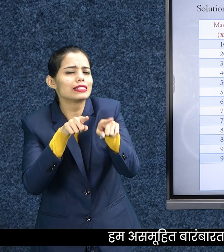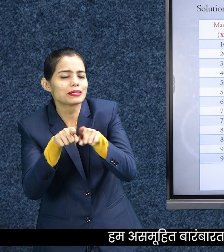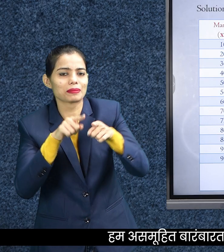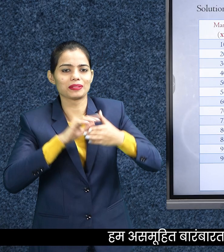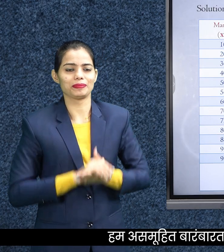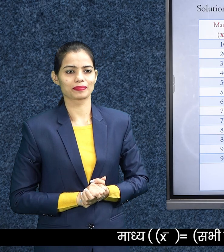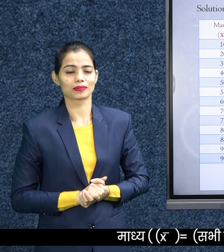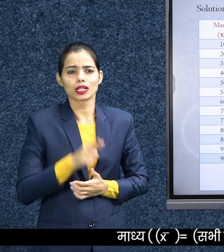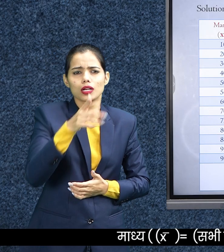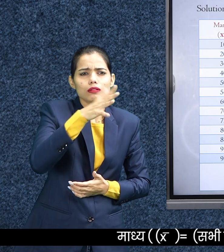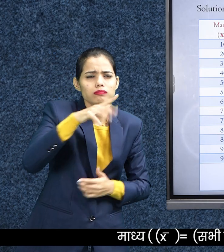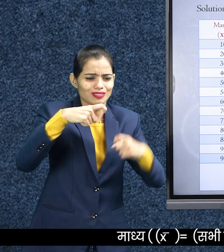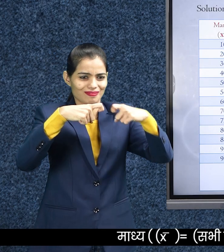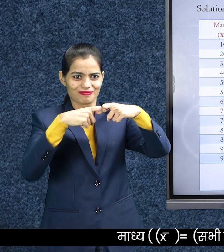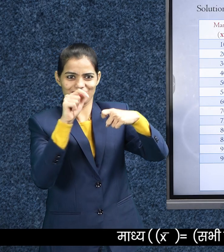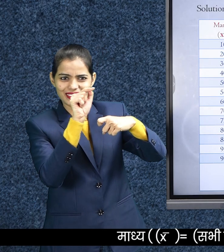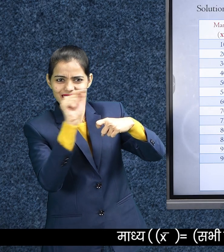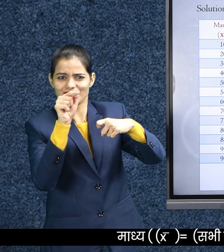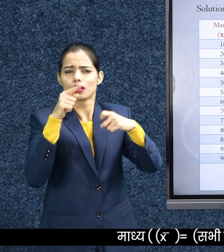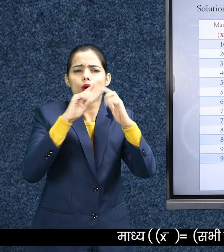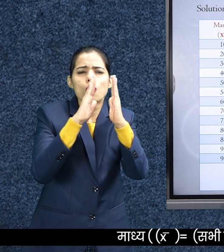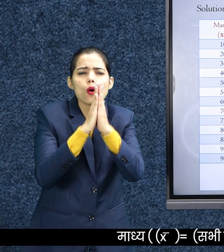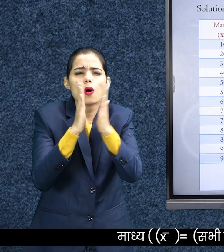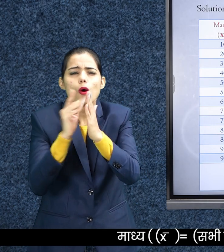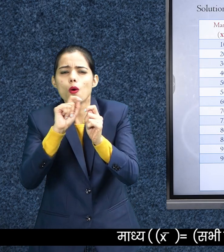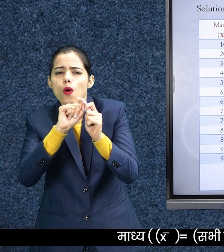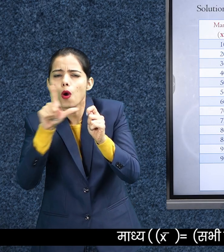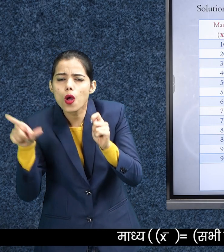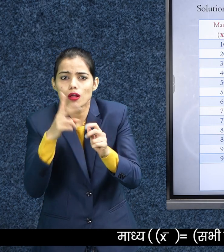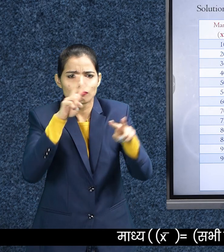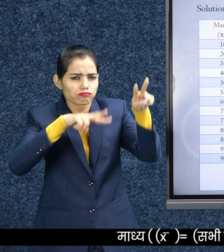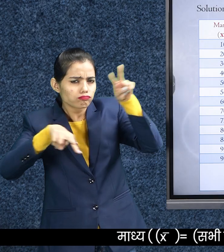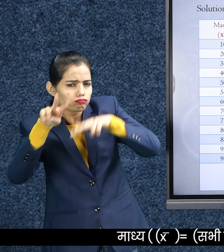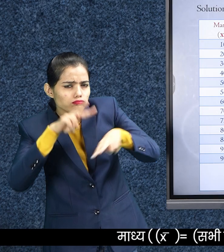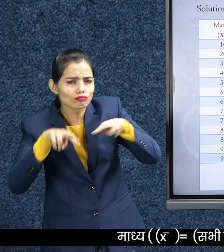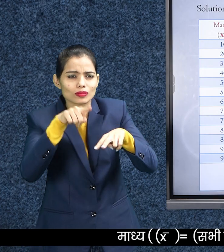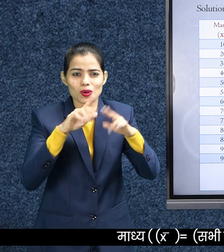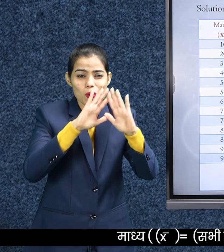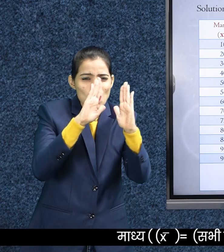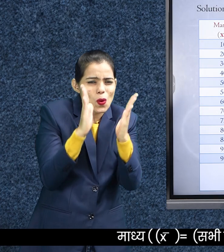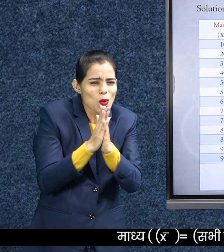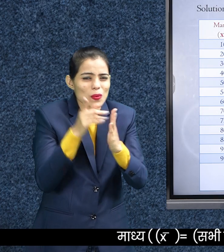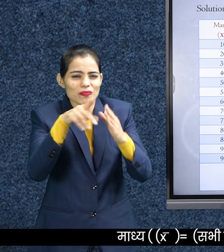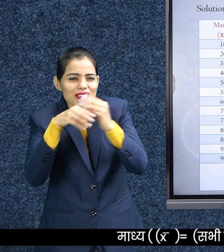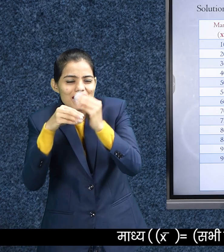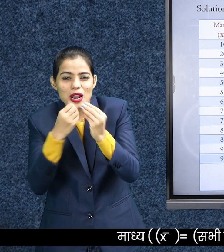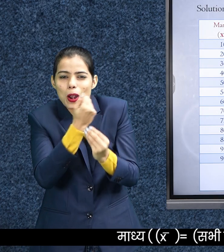अर्थात माध्य x इज इक्वल्स टू सभी टिप्पणियों का योग बाई टिप्पणियों की कुल संख्या